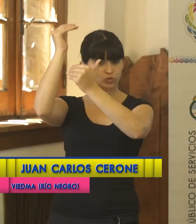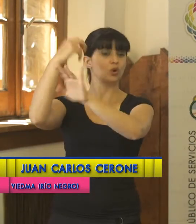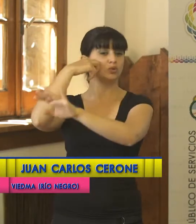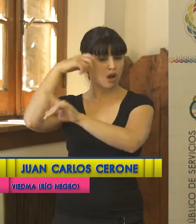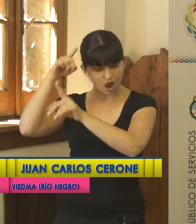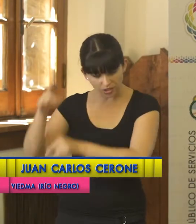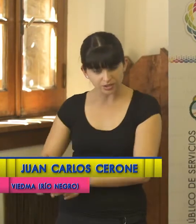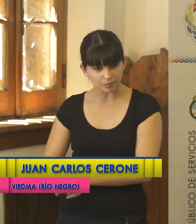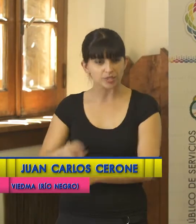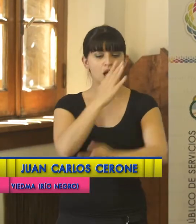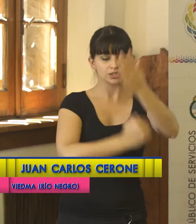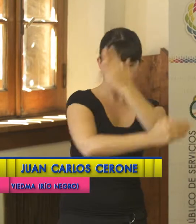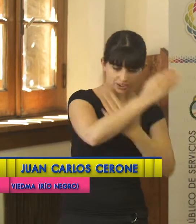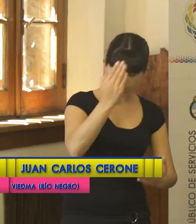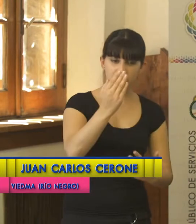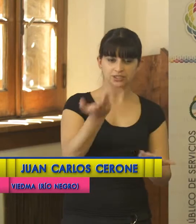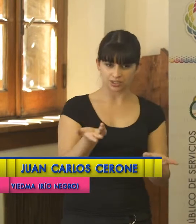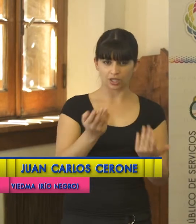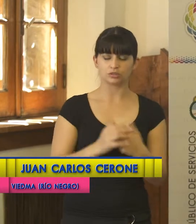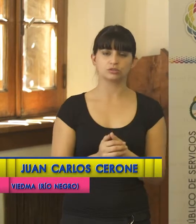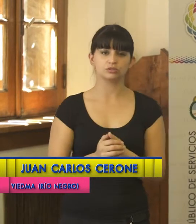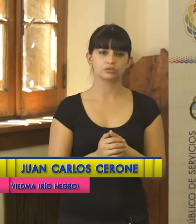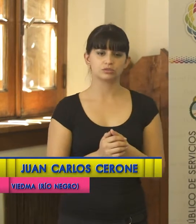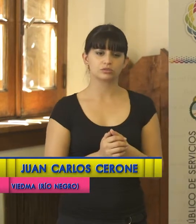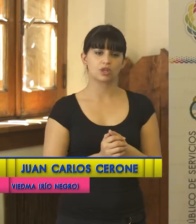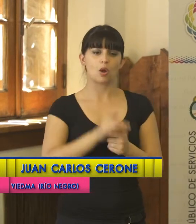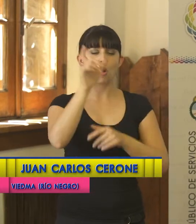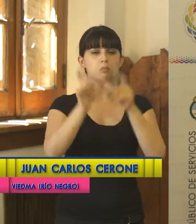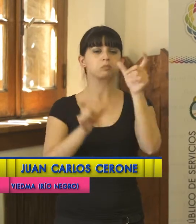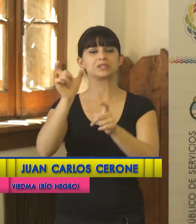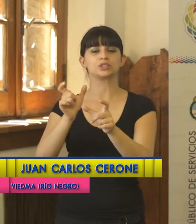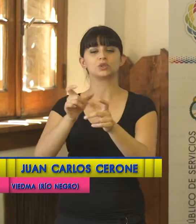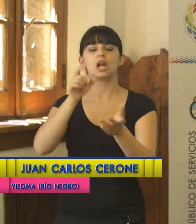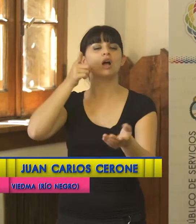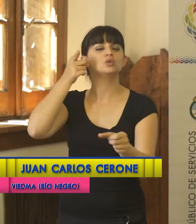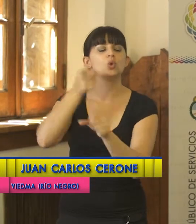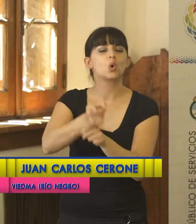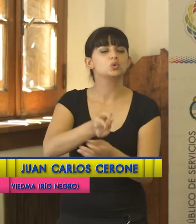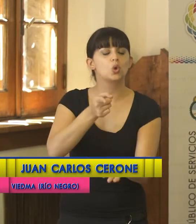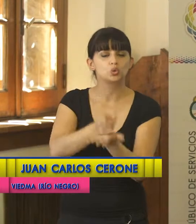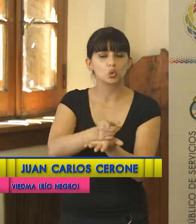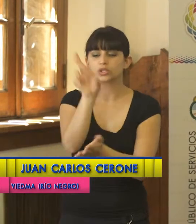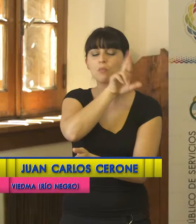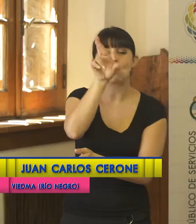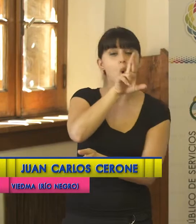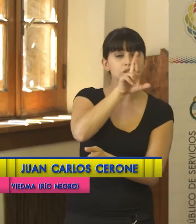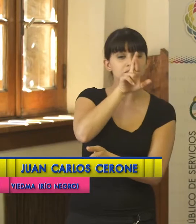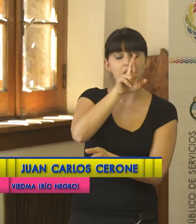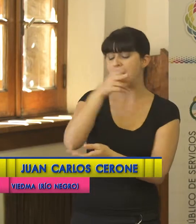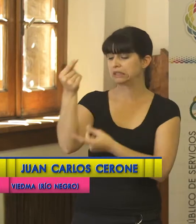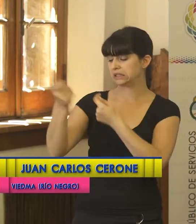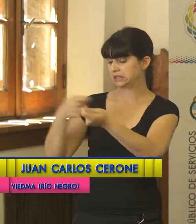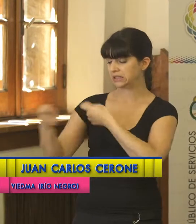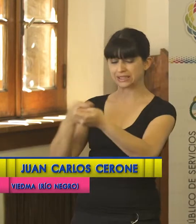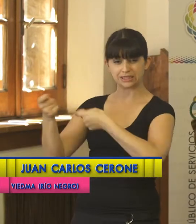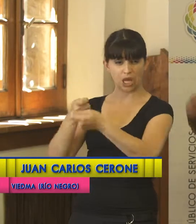las discapacidades estás discapacitados los de la violencia de género la trata y esto es lo bueno